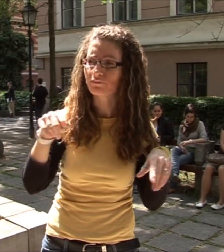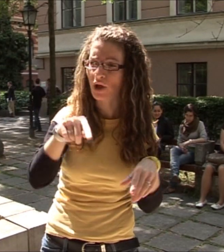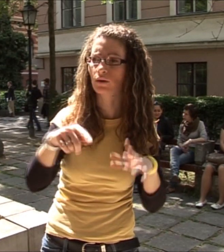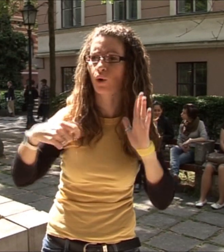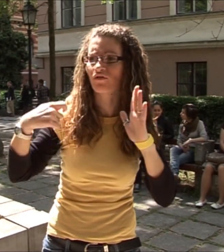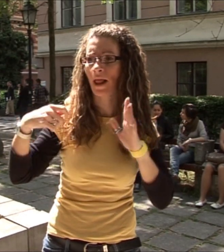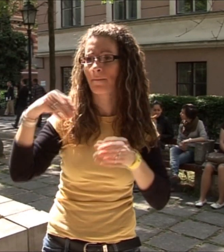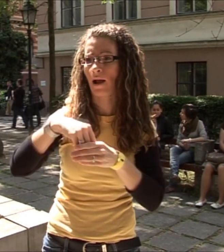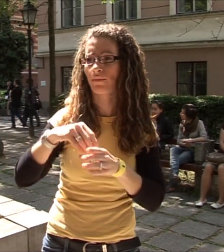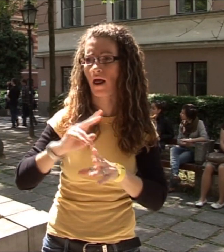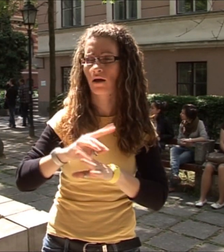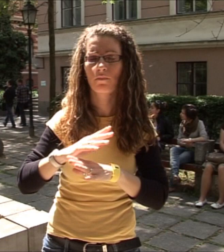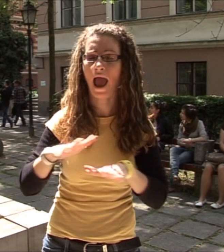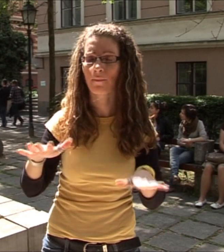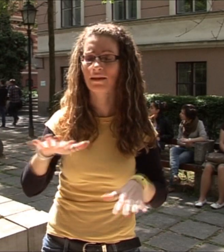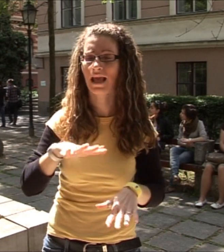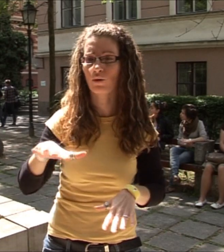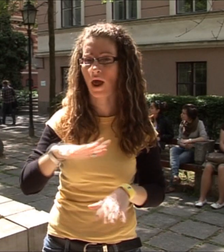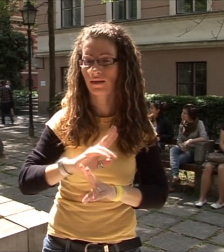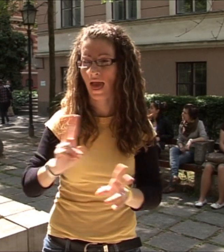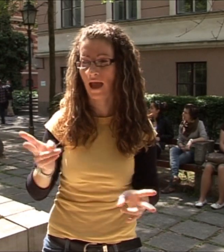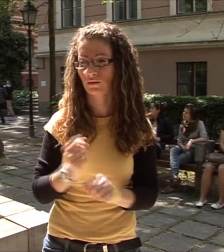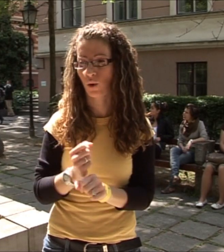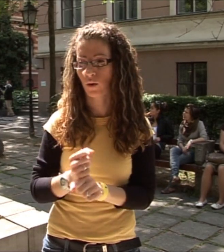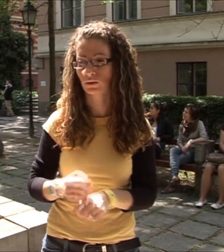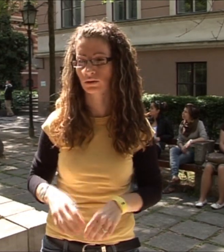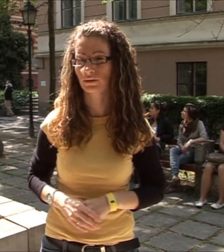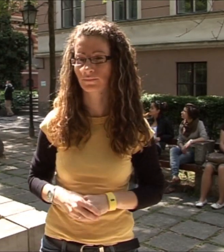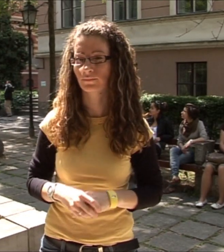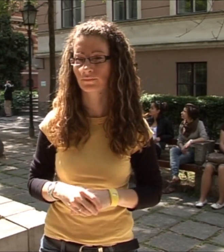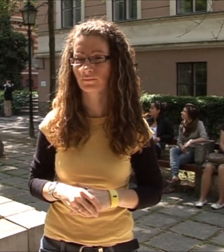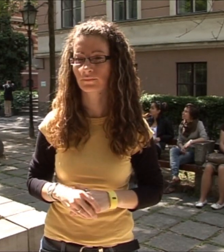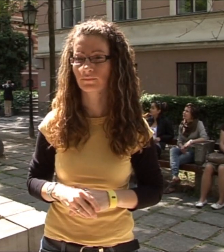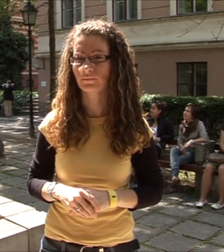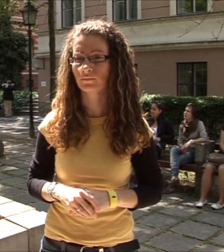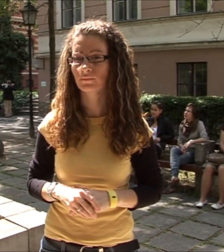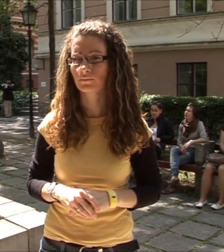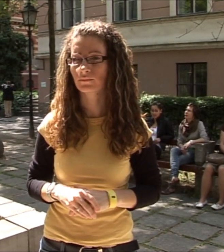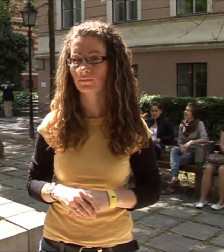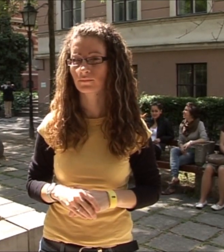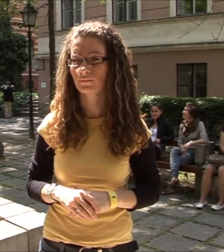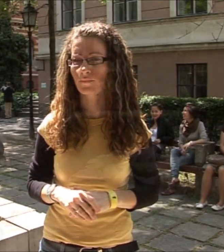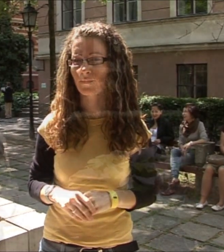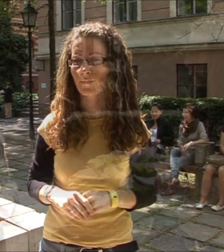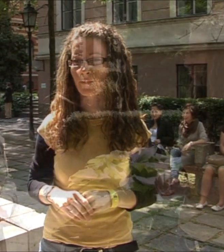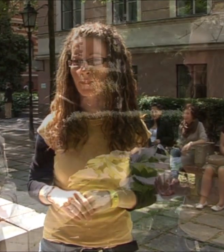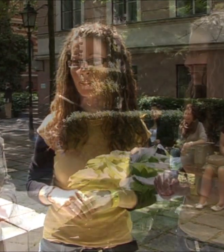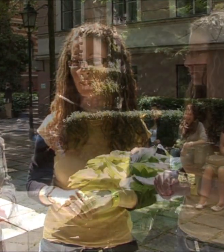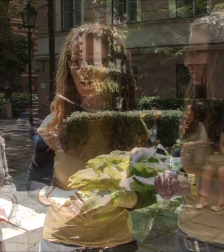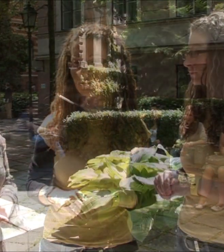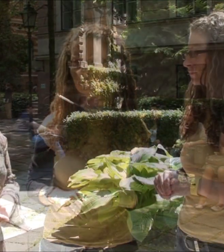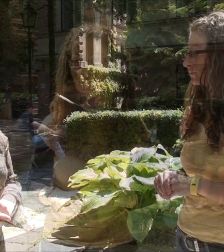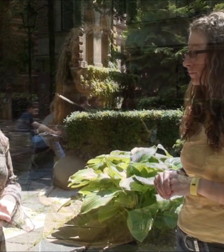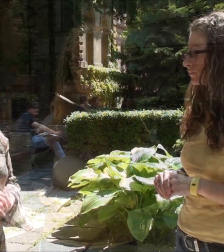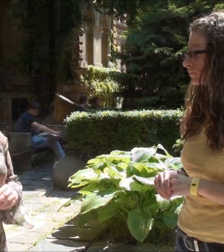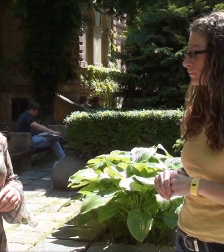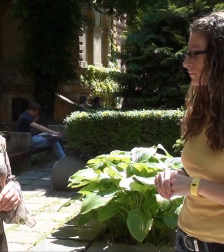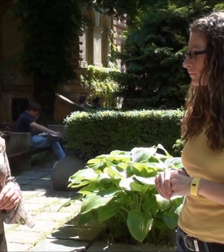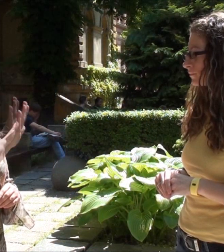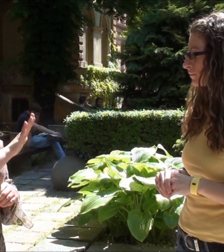csoportvezetőzó bárnyal színpadon és a filmt lehetséges národ inted mi mi